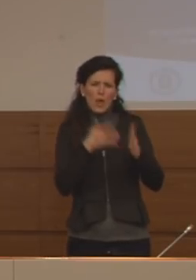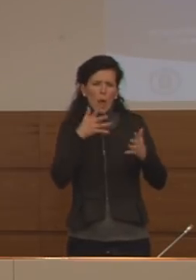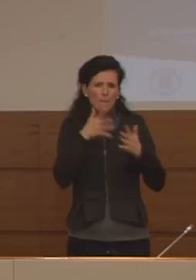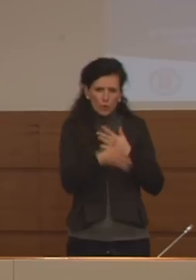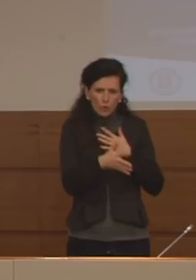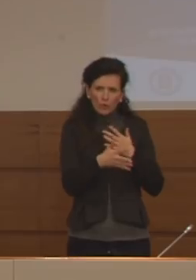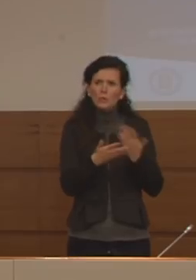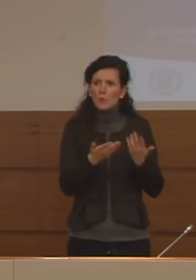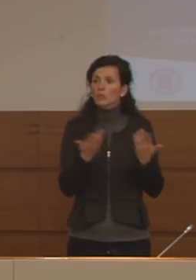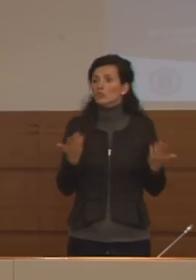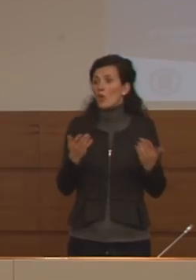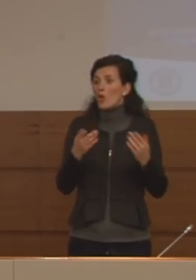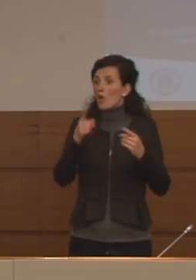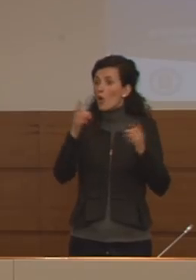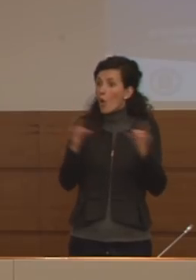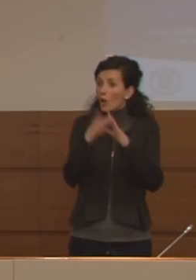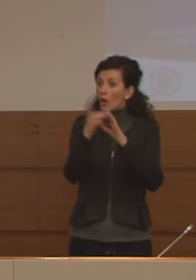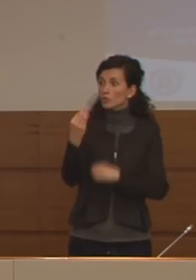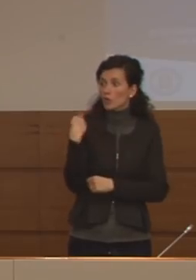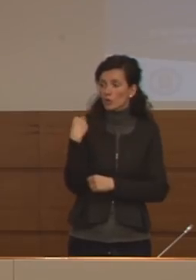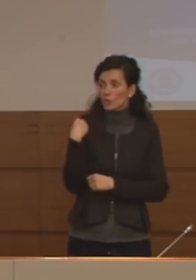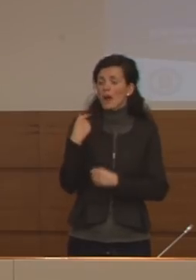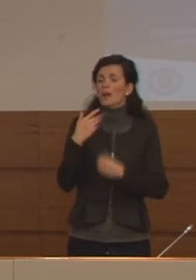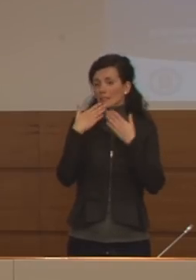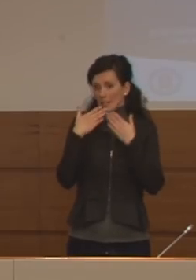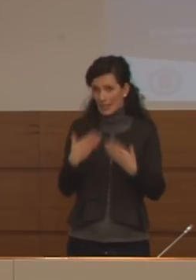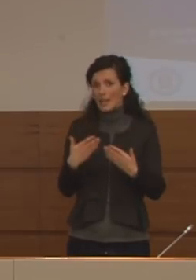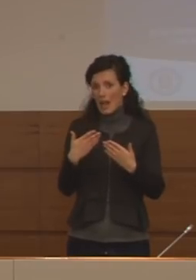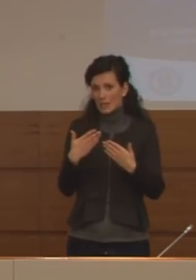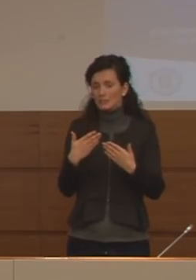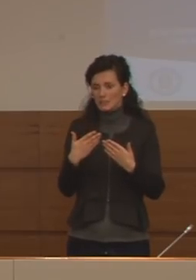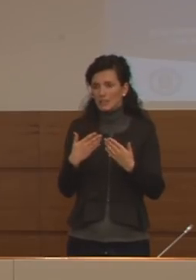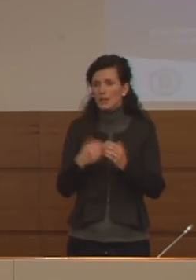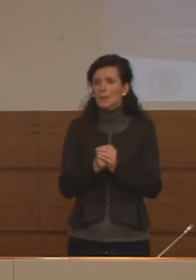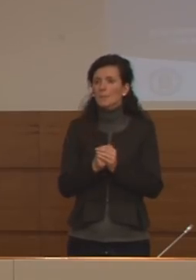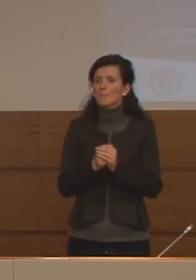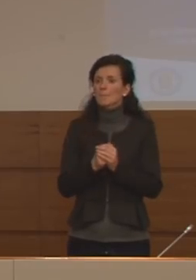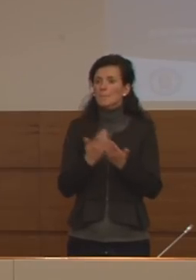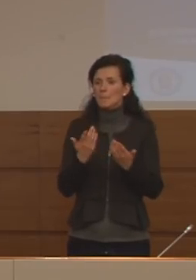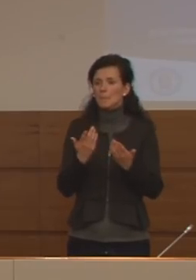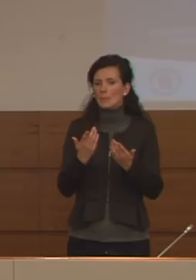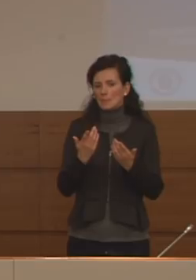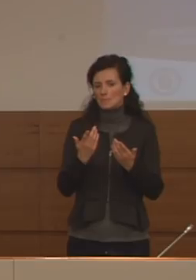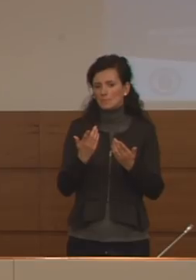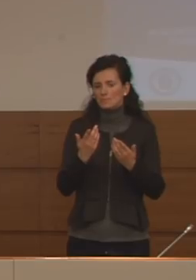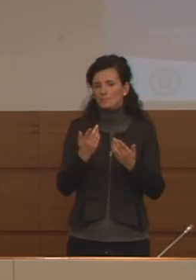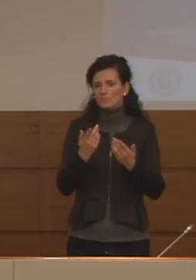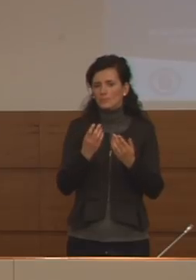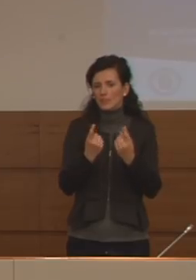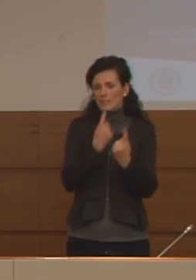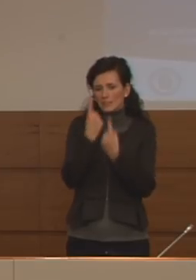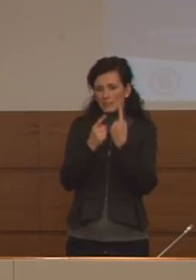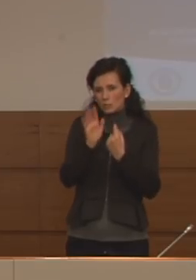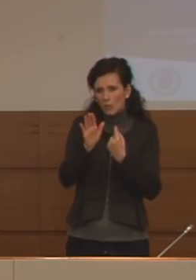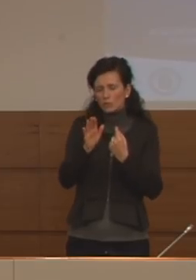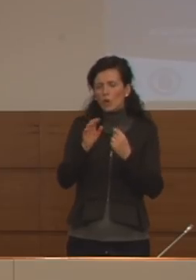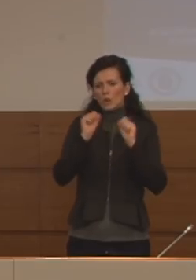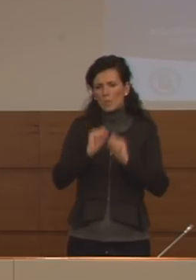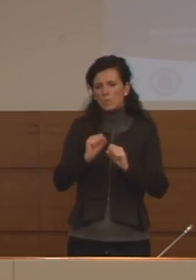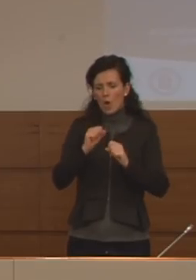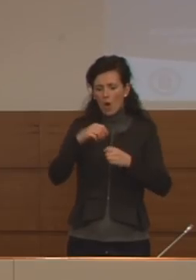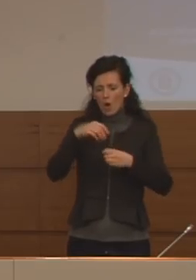anche per la segnalazione quindi ovviamente le componenti anche all'interno sarà un feedback di riflessione